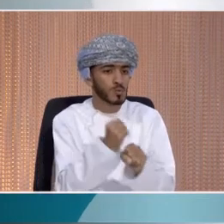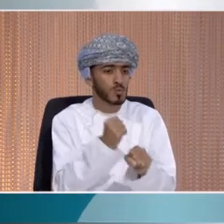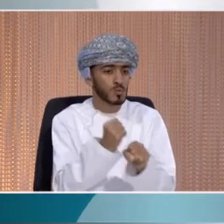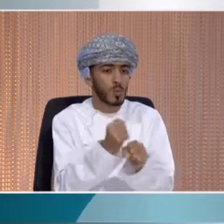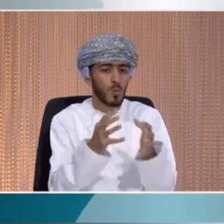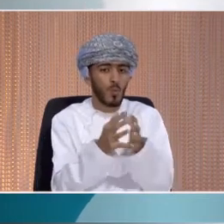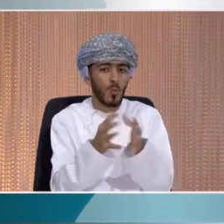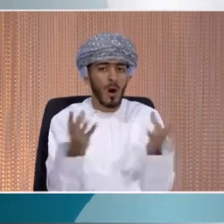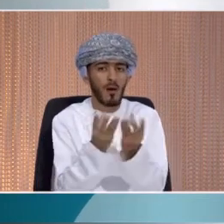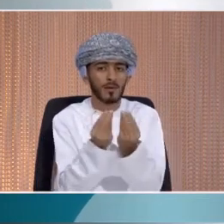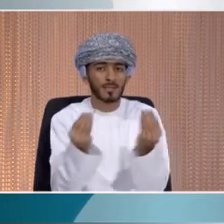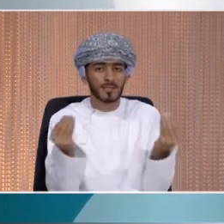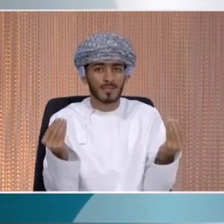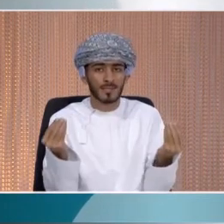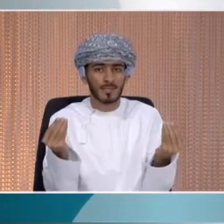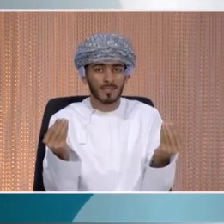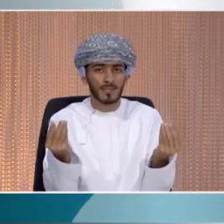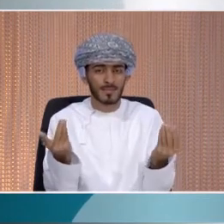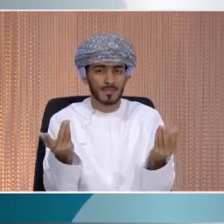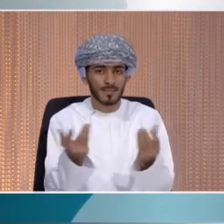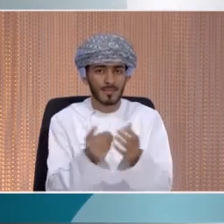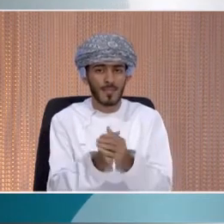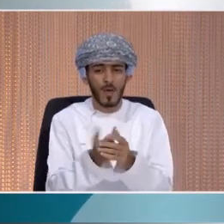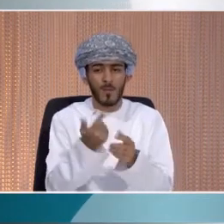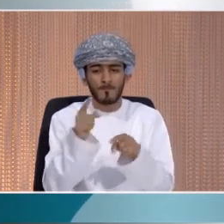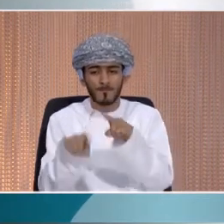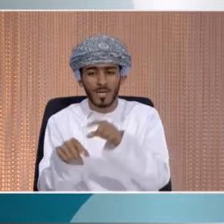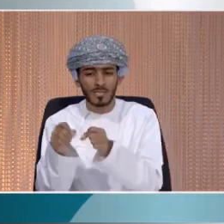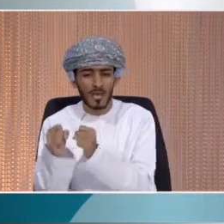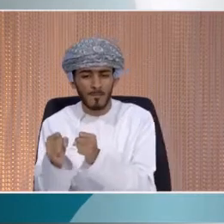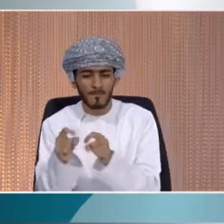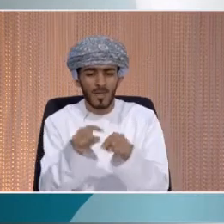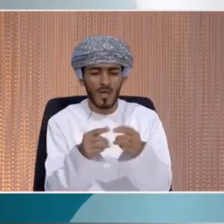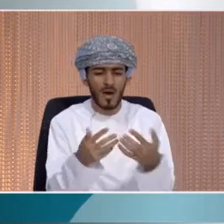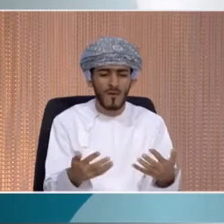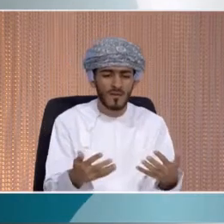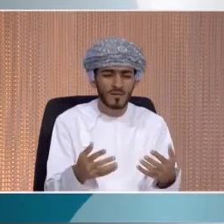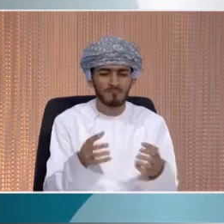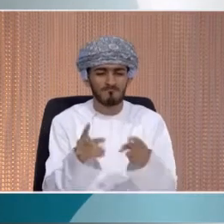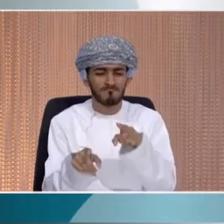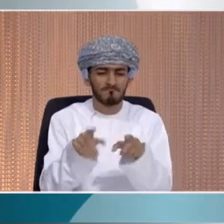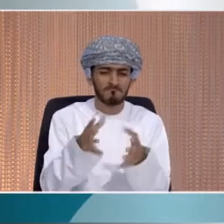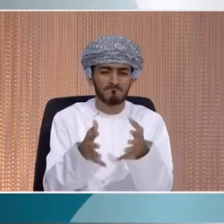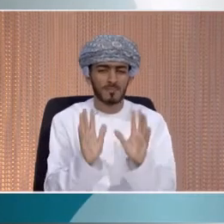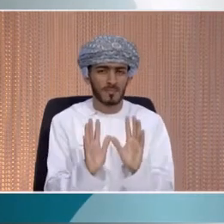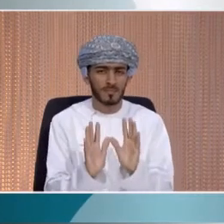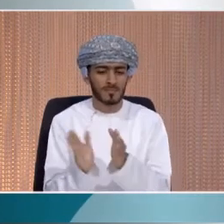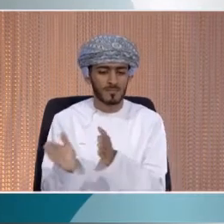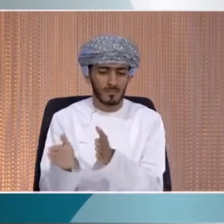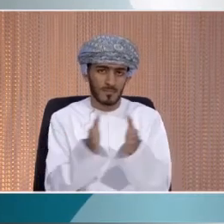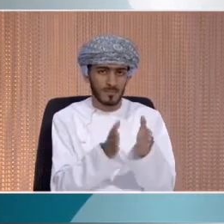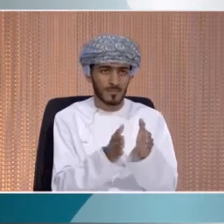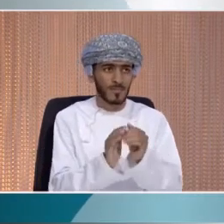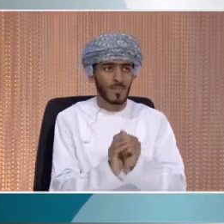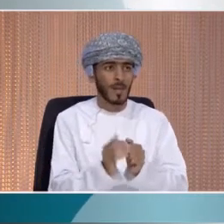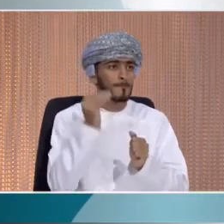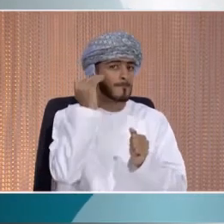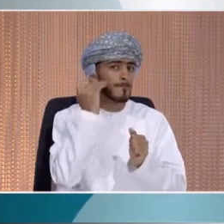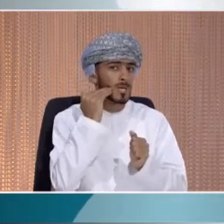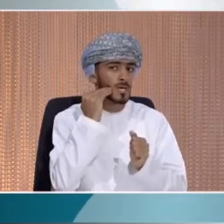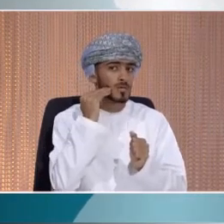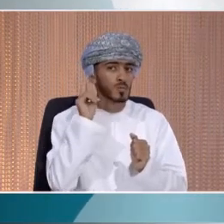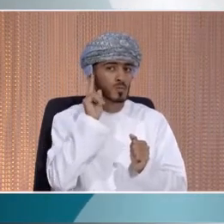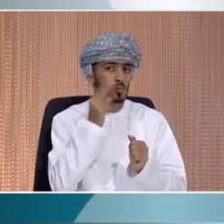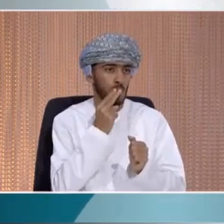الإعاقة الذهنية سواء البسيطة أو المتوسطة أو الشديدة. أما بالنسبة للنساء الصم، أجريت